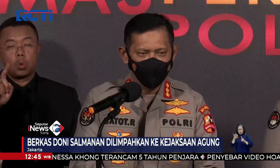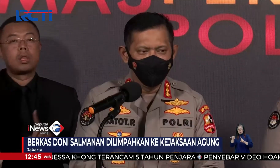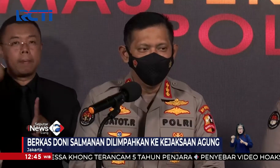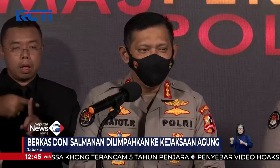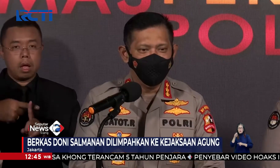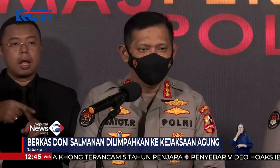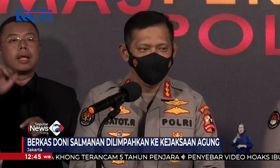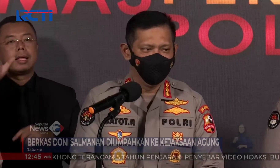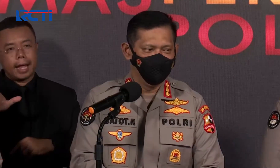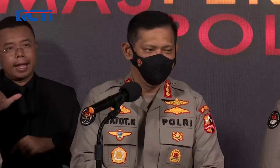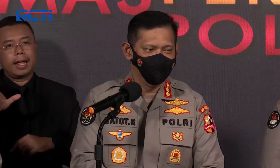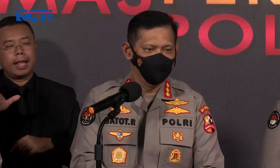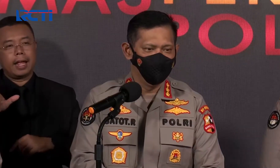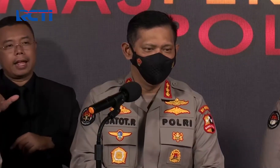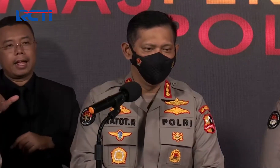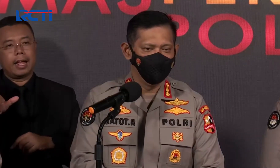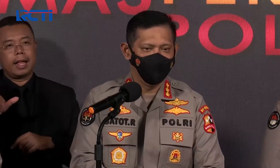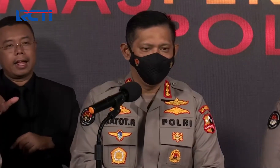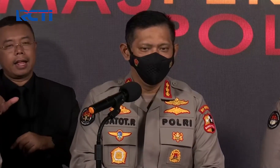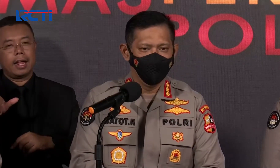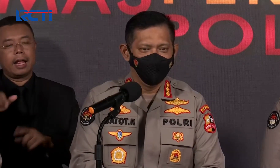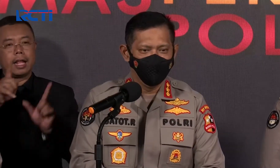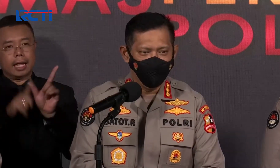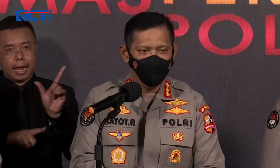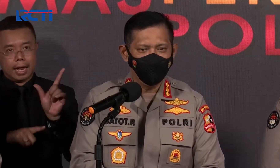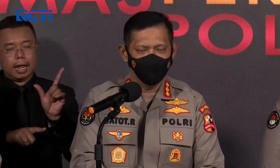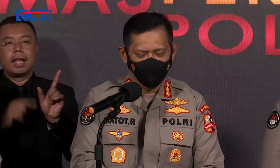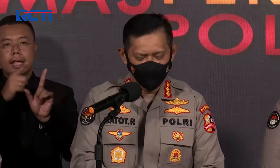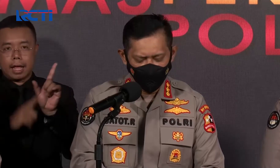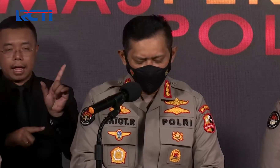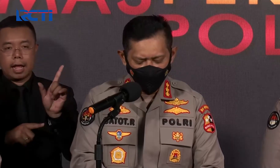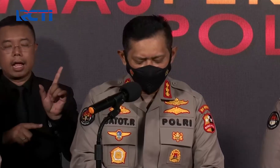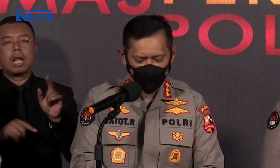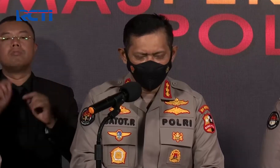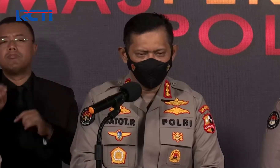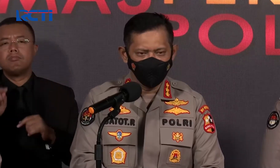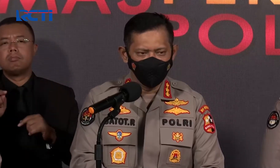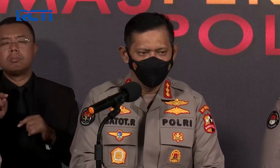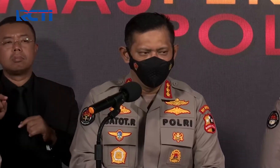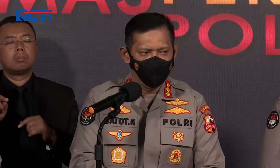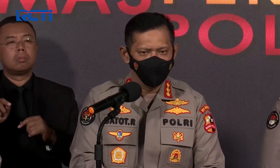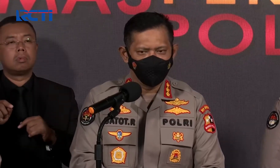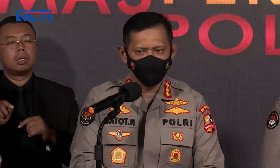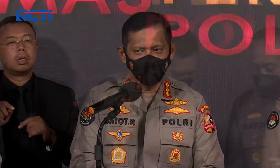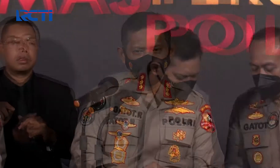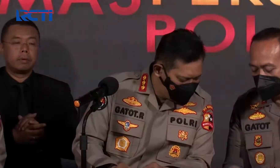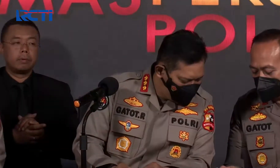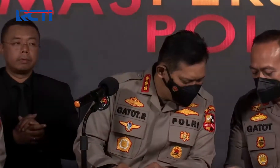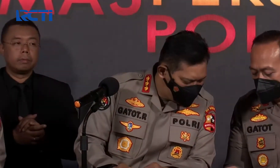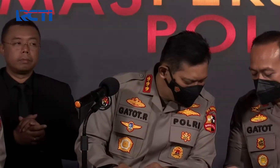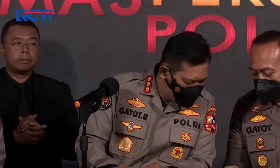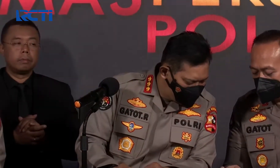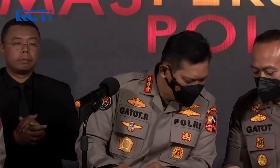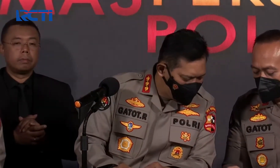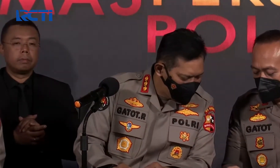yang mengembalikan pemberian Doni Salmanan adalah Atta Halilintar. Dan pada hari yang sama, Rizky Billar mengembalikan uang 10 juta rupiah